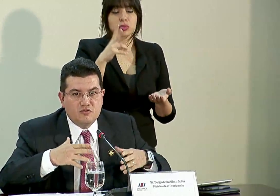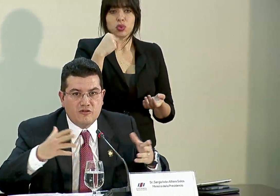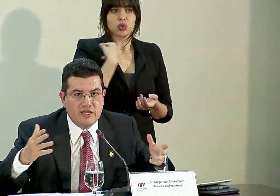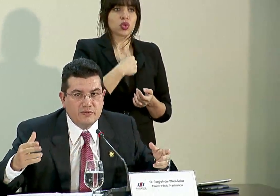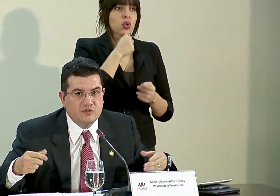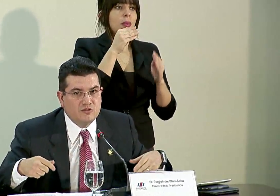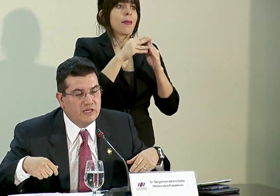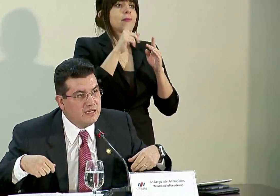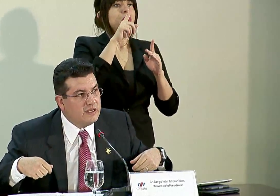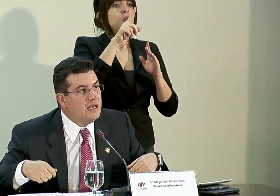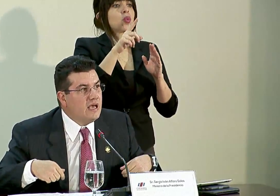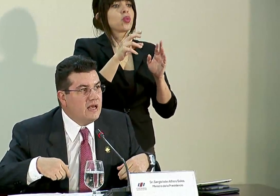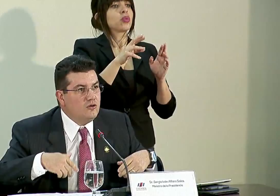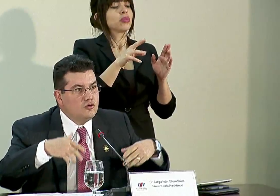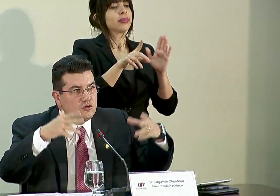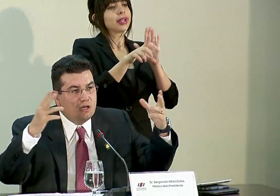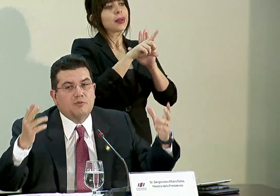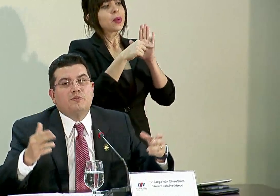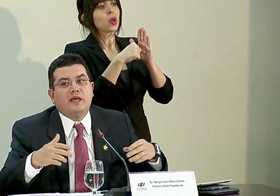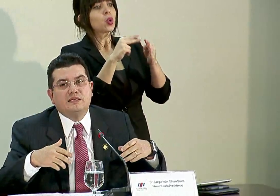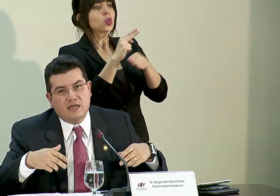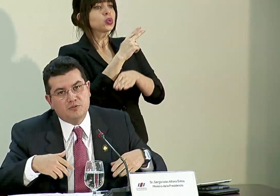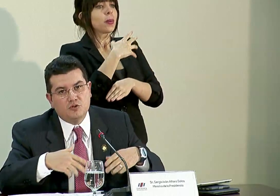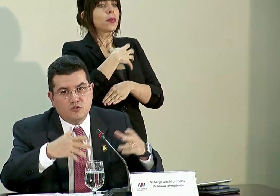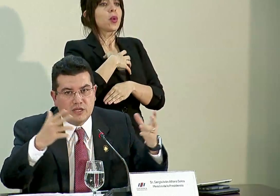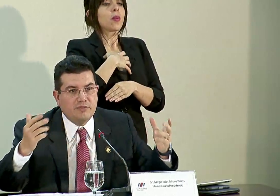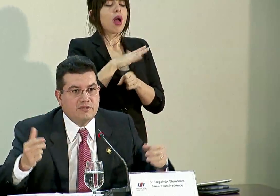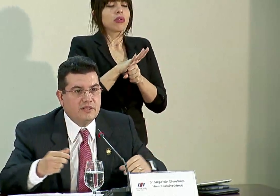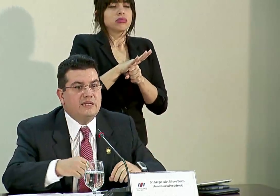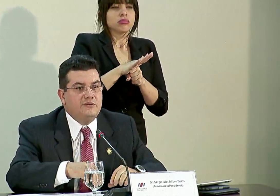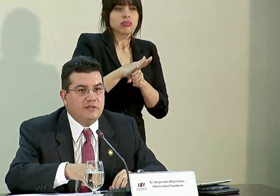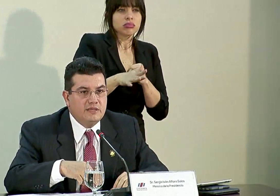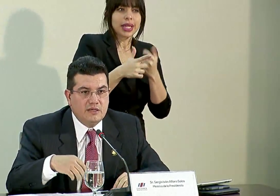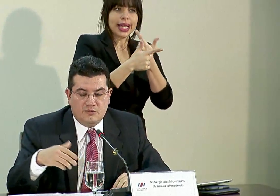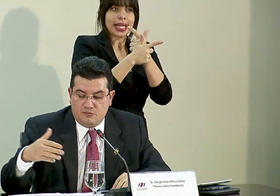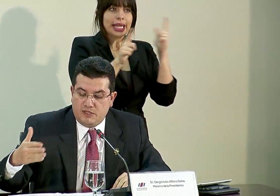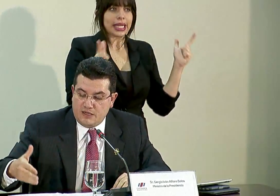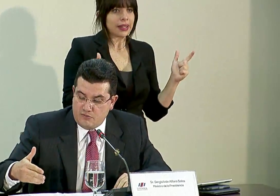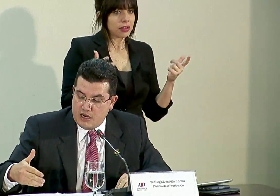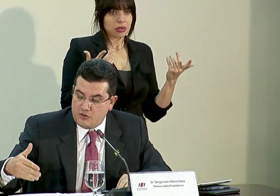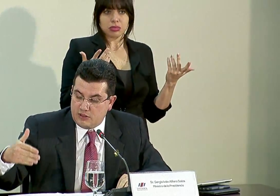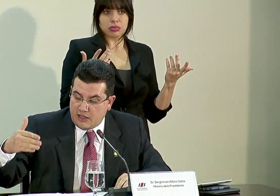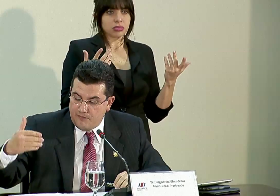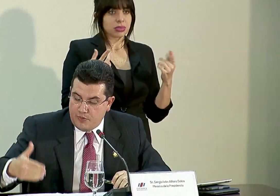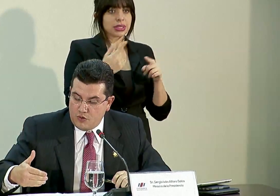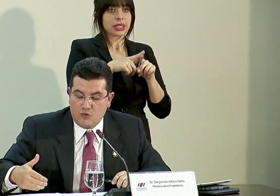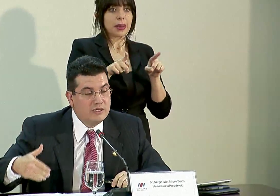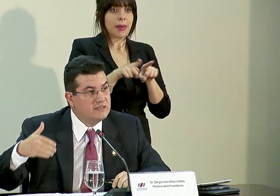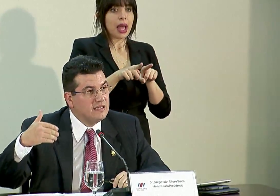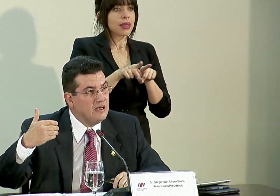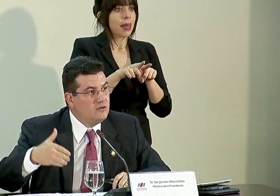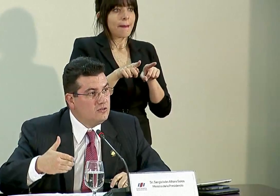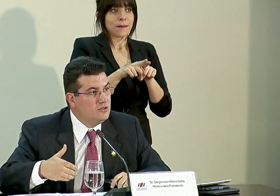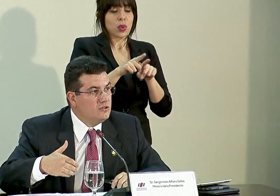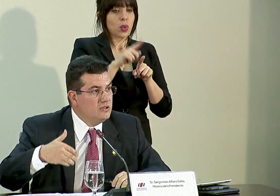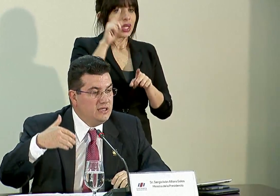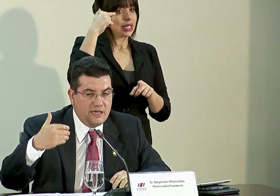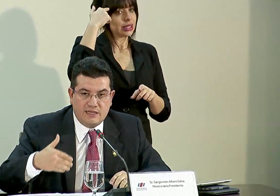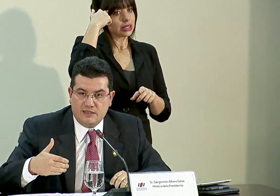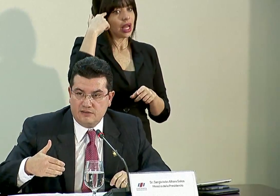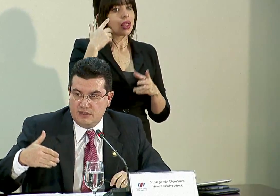vivimos en un régimen donde el uso de la propiedad sea absolutamente libre sin embargo tampoco el estado